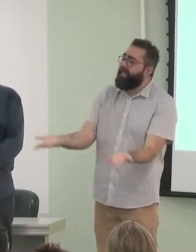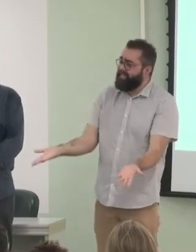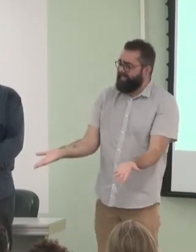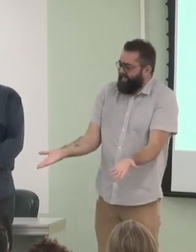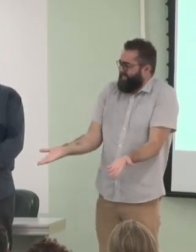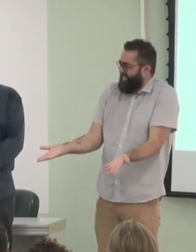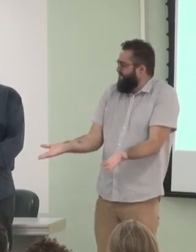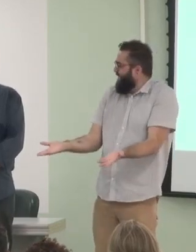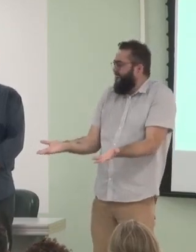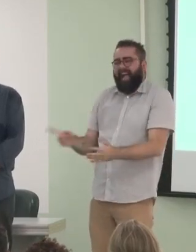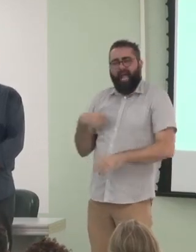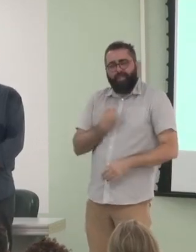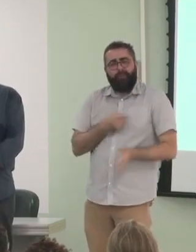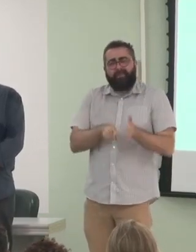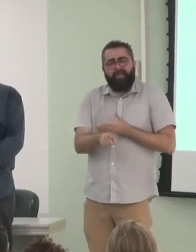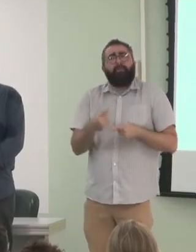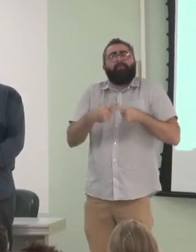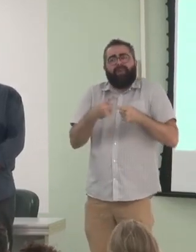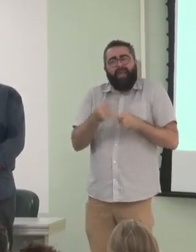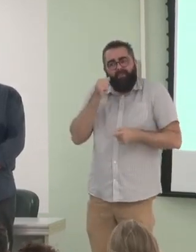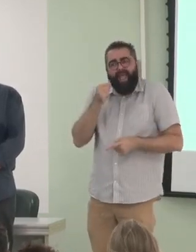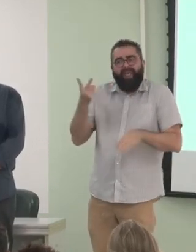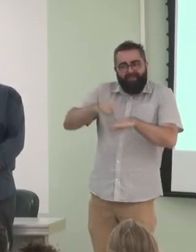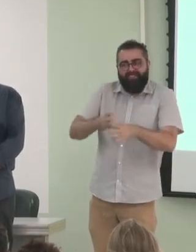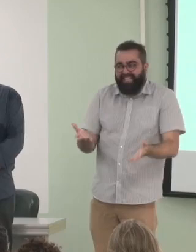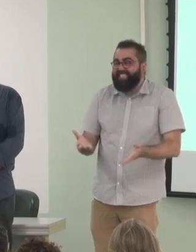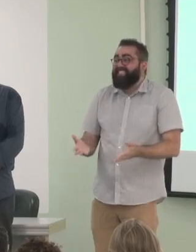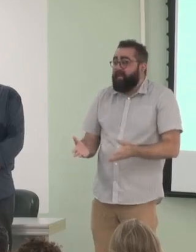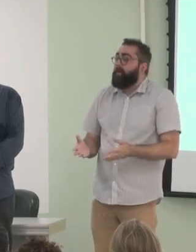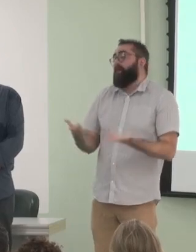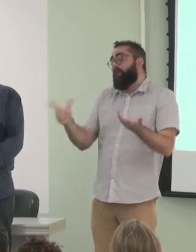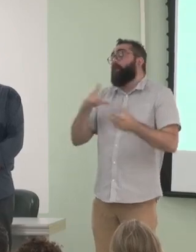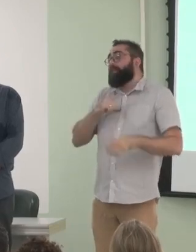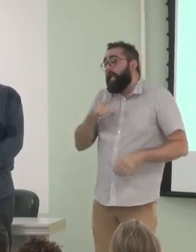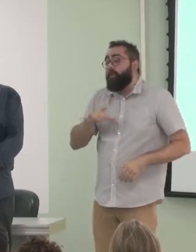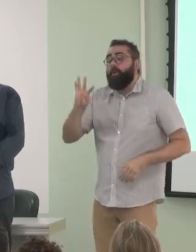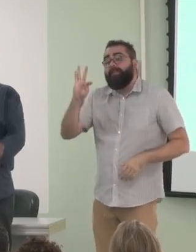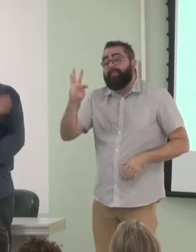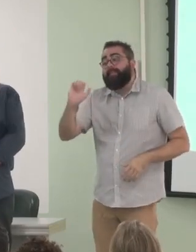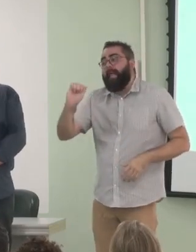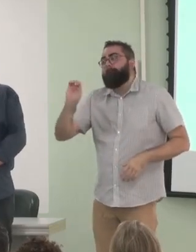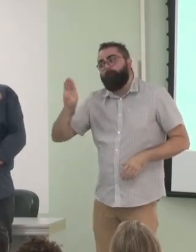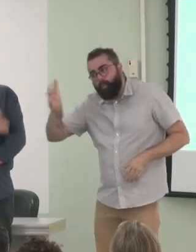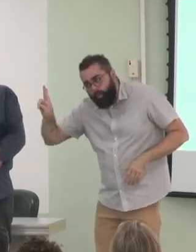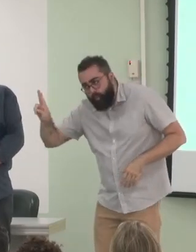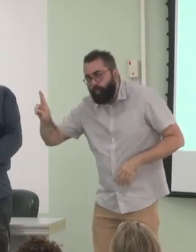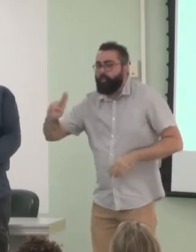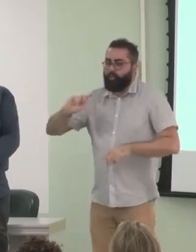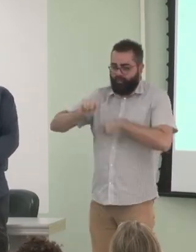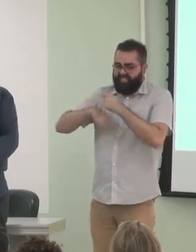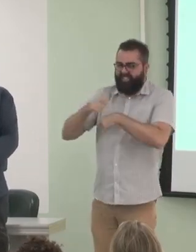Então, era mulher 2 vezes, mulher, né? E aí eu perguntava, por que mulher 2 vezes? Mas